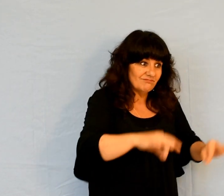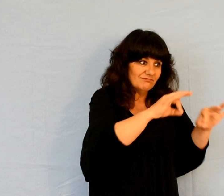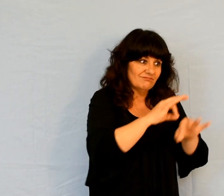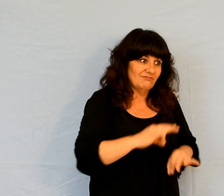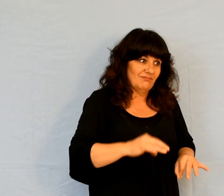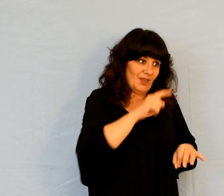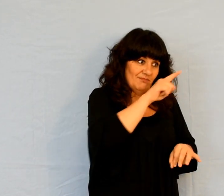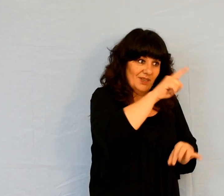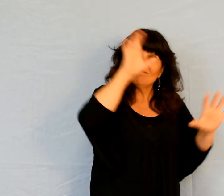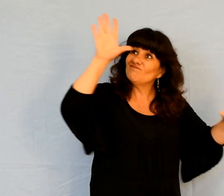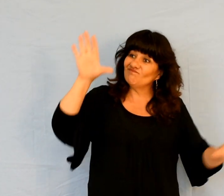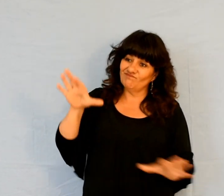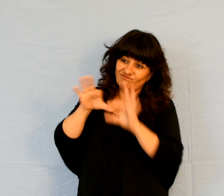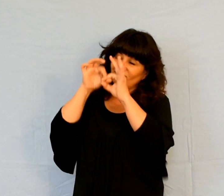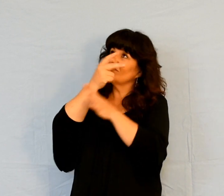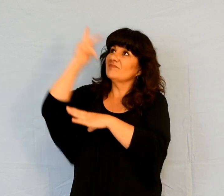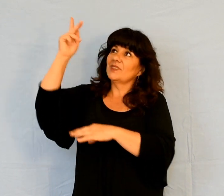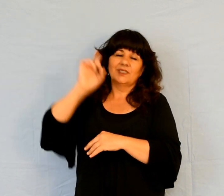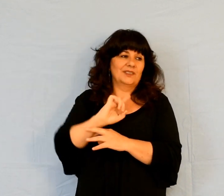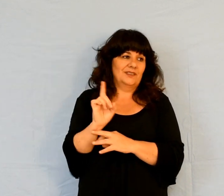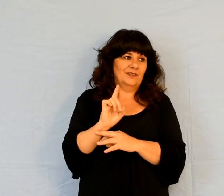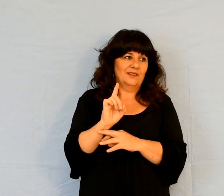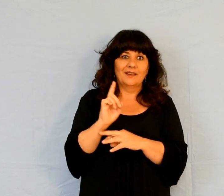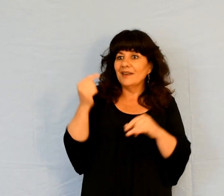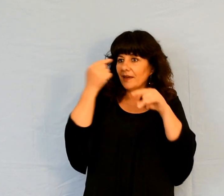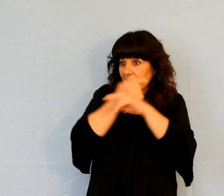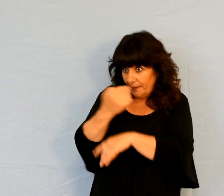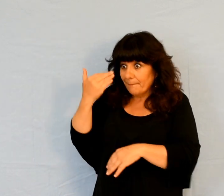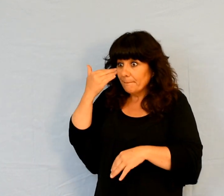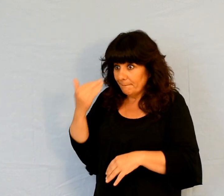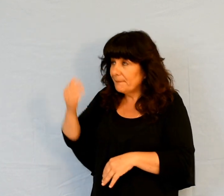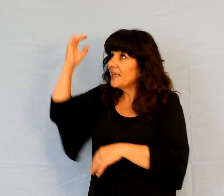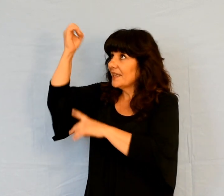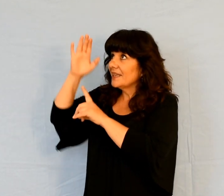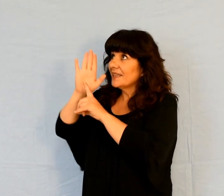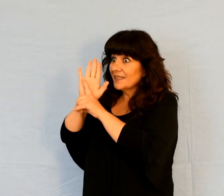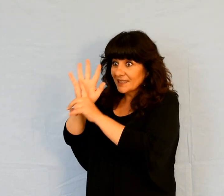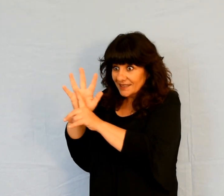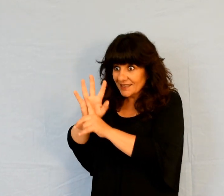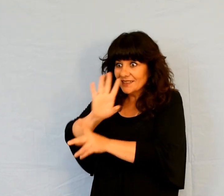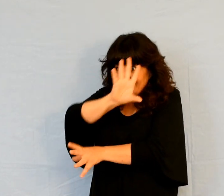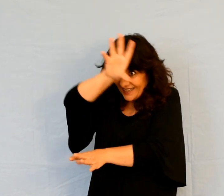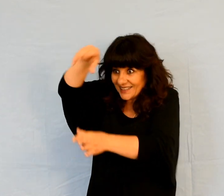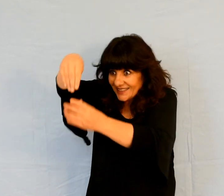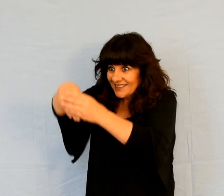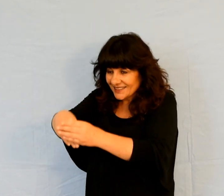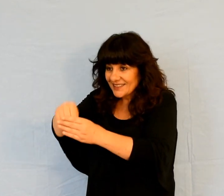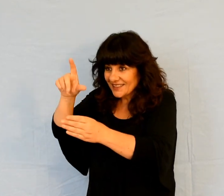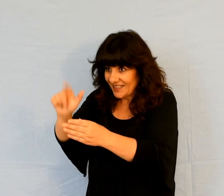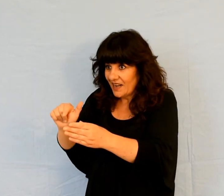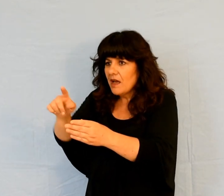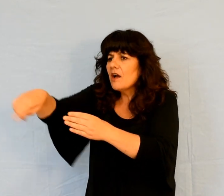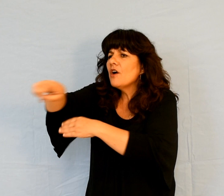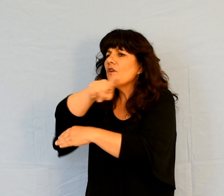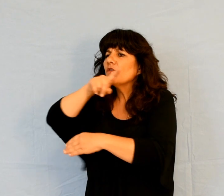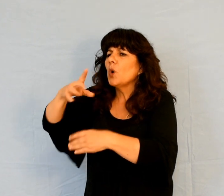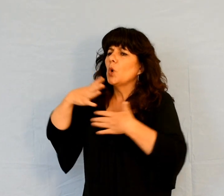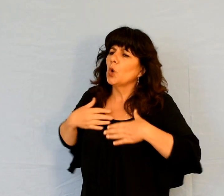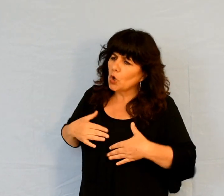Mais si le Christ est en vous, le corps, il est vrai, reste marqué par la mort à cause du péché,